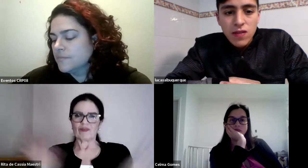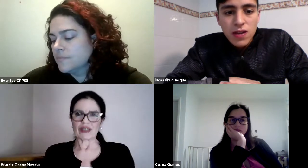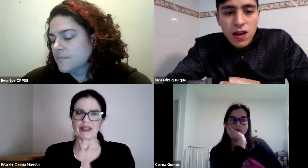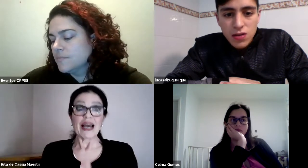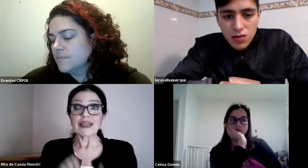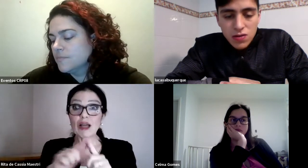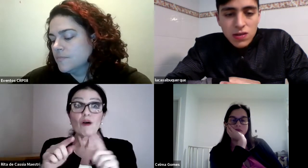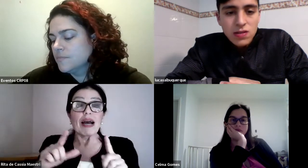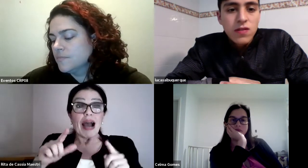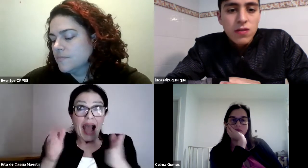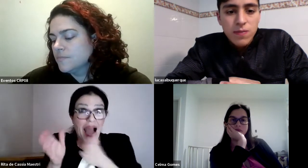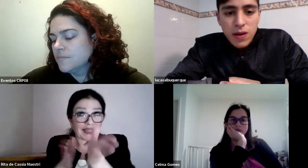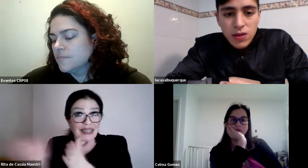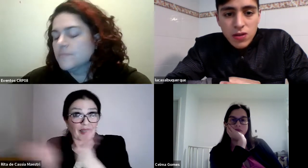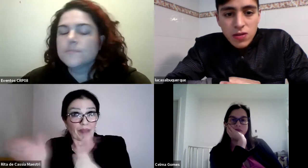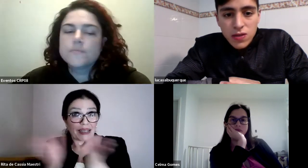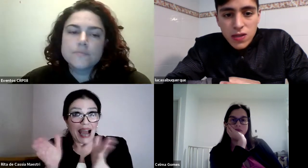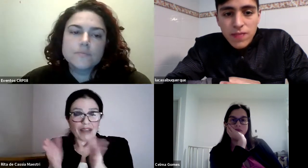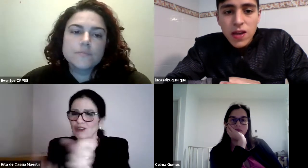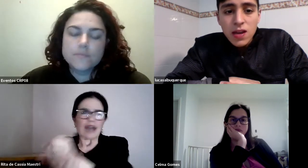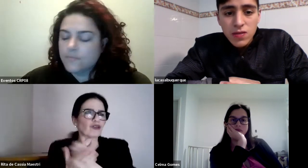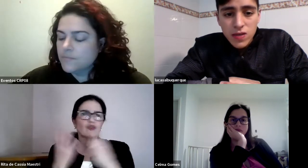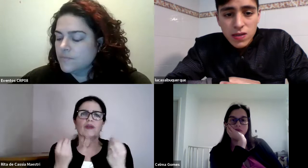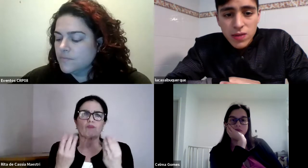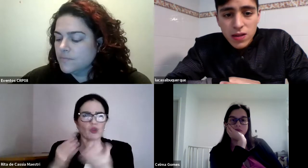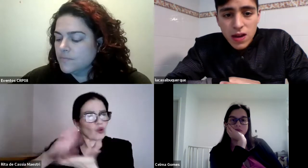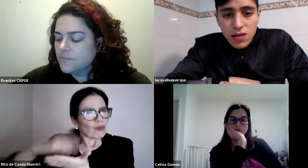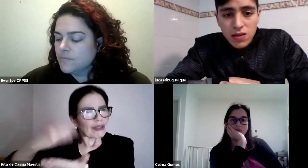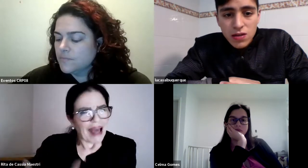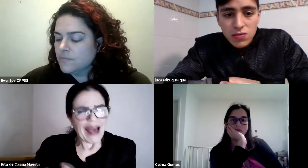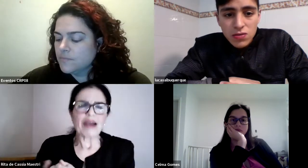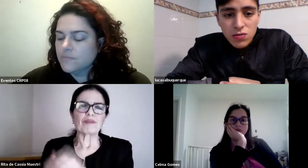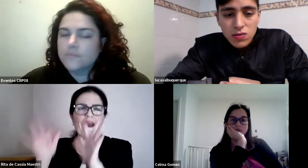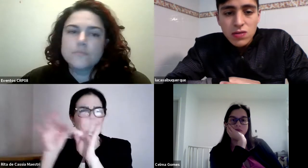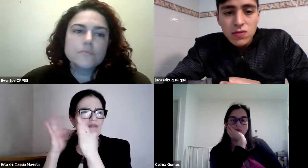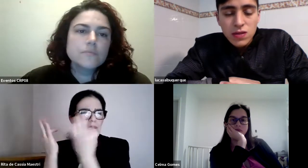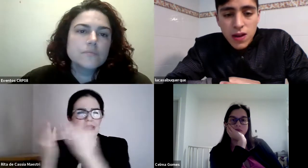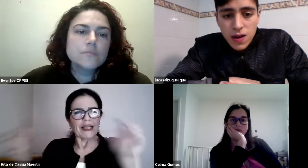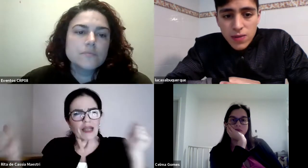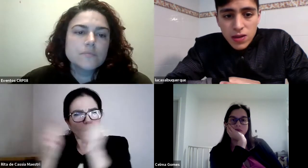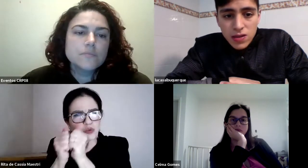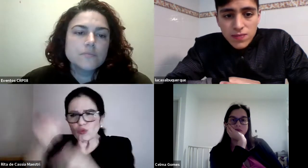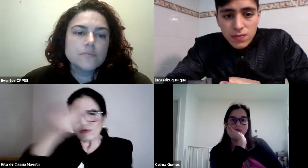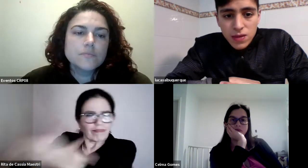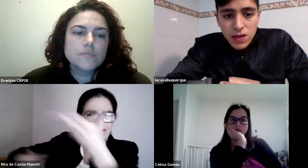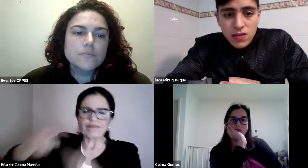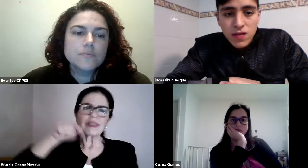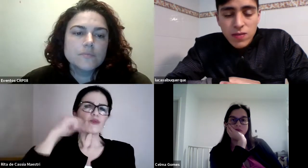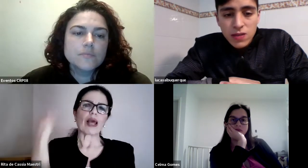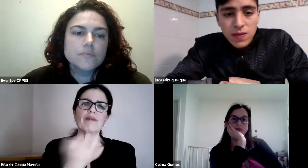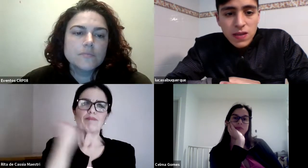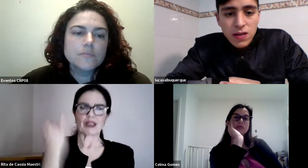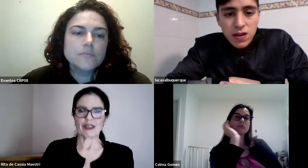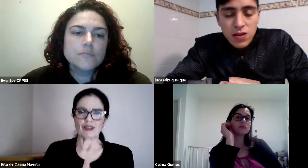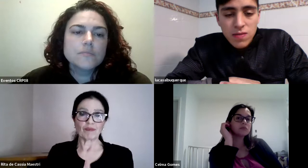uma infinidade de coisas foram lhe permitidas, né? Então, a acessibilidade nos trouxe os intérpretes, as